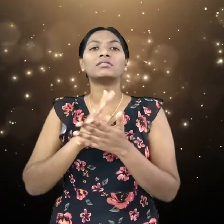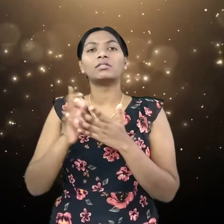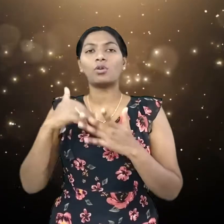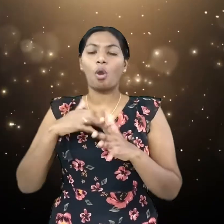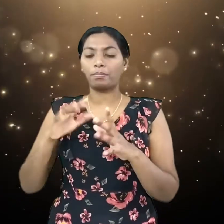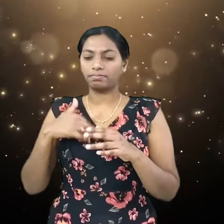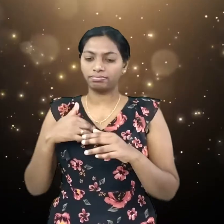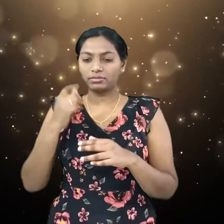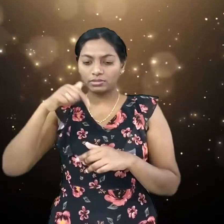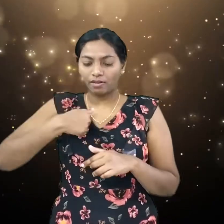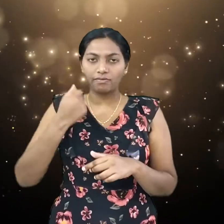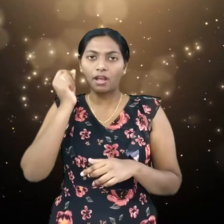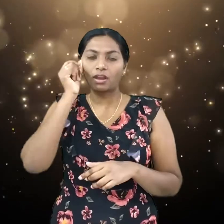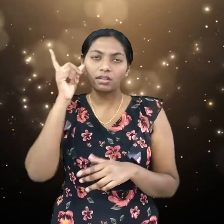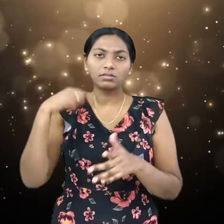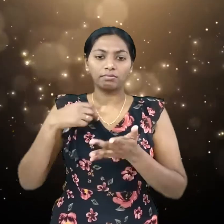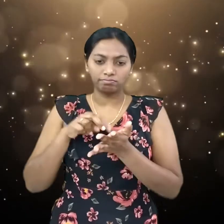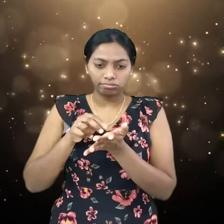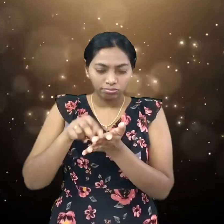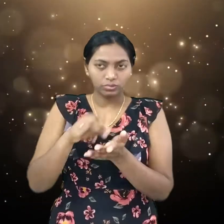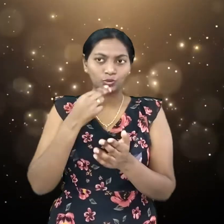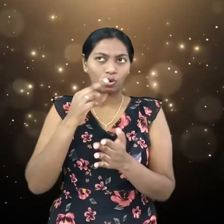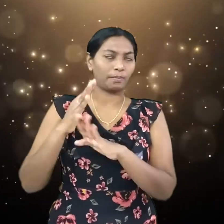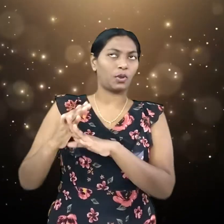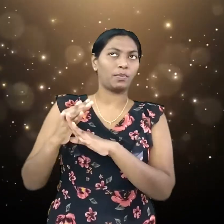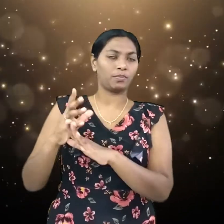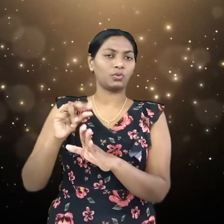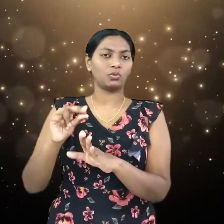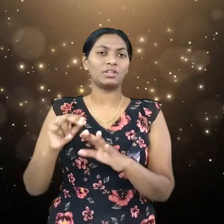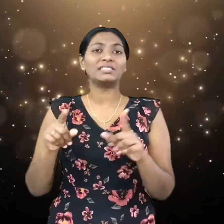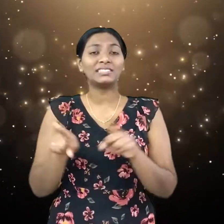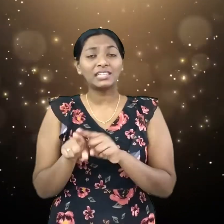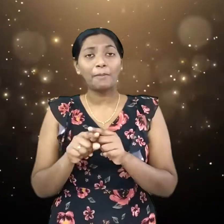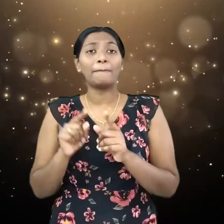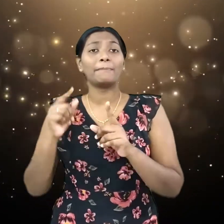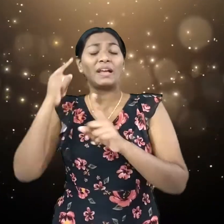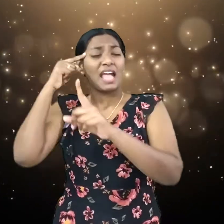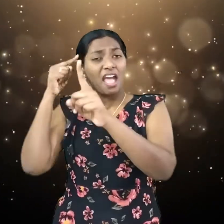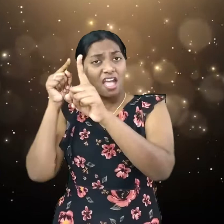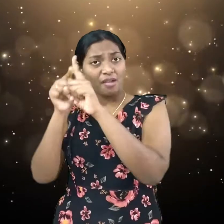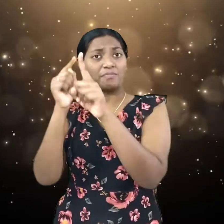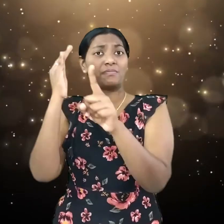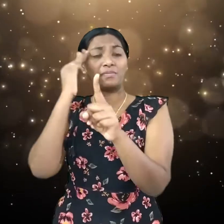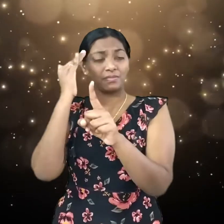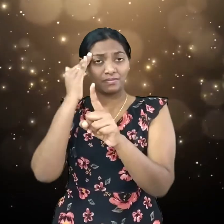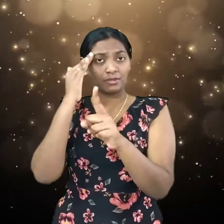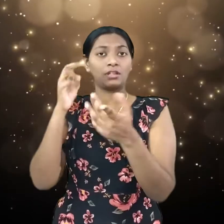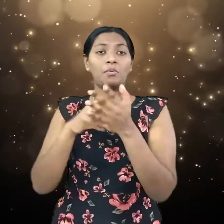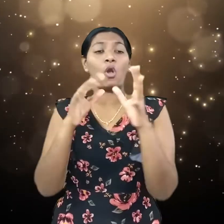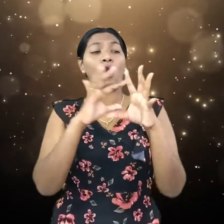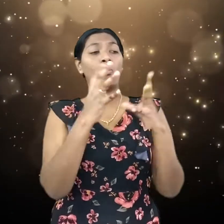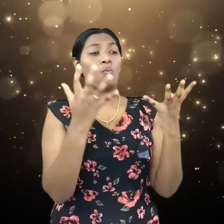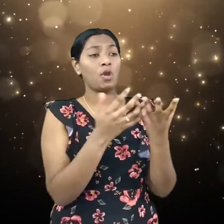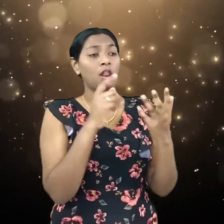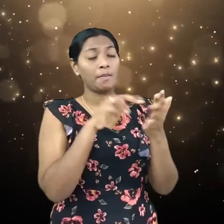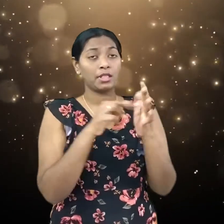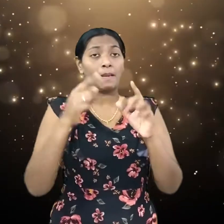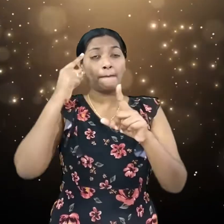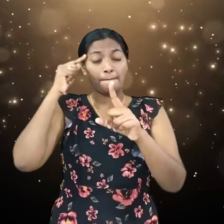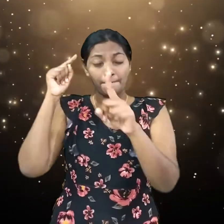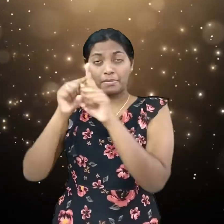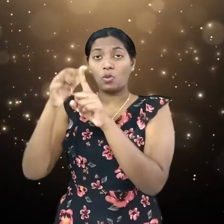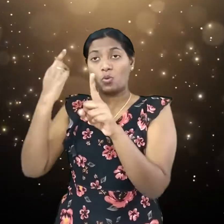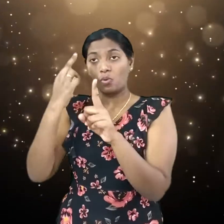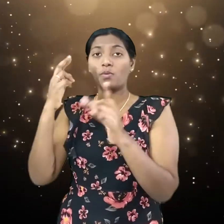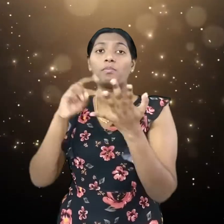रास्ते पर चलना शुरू कर दिया। प्रेज द लॉर्ड, तो उद्देश्य के साथ है। जब आप चीजों का उद्देश्य समझ जाते, तो दुनिया की तरह मत बनिएगा। जब हम मिशन